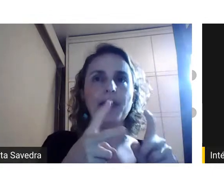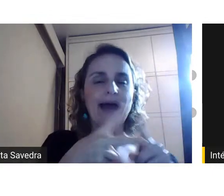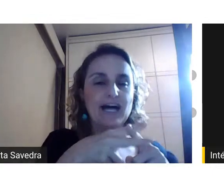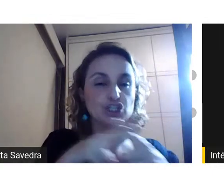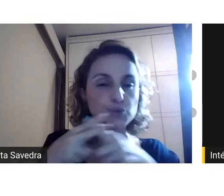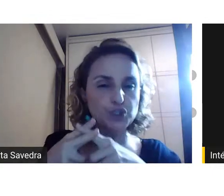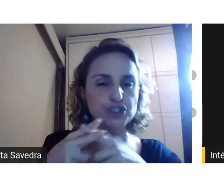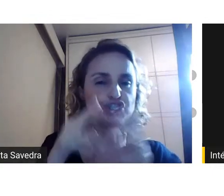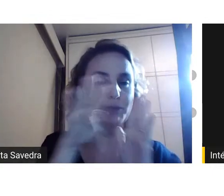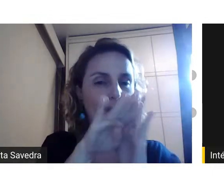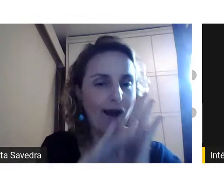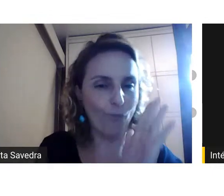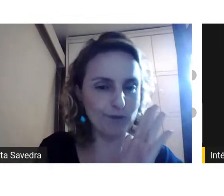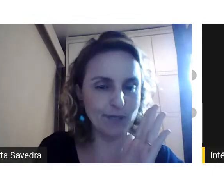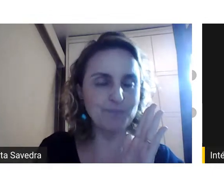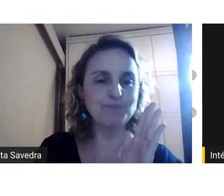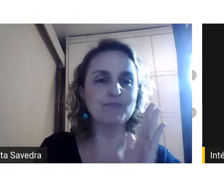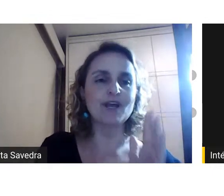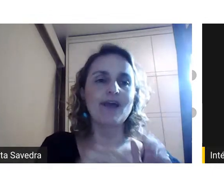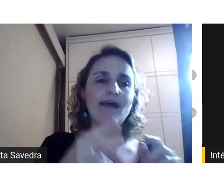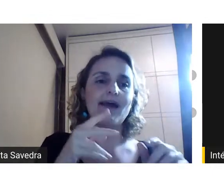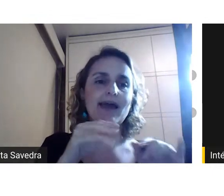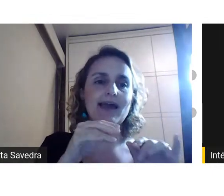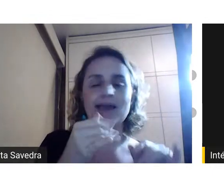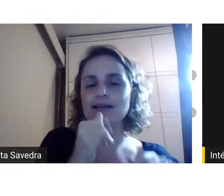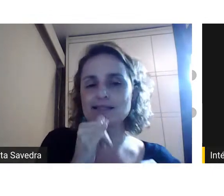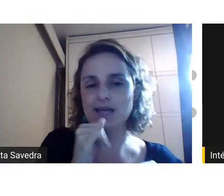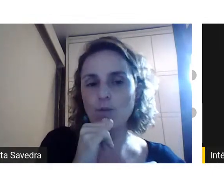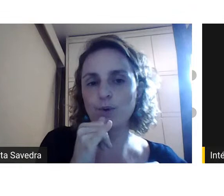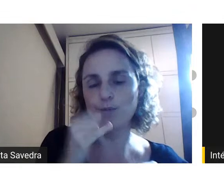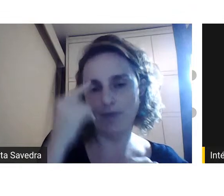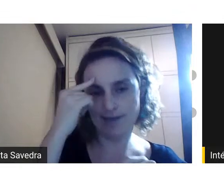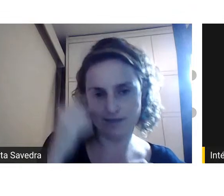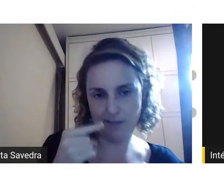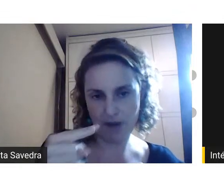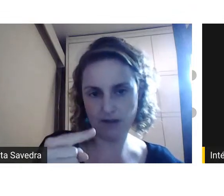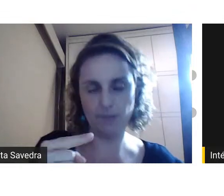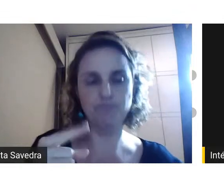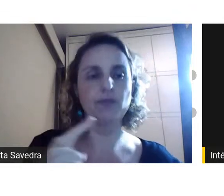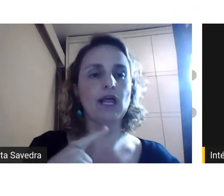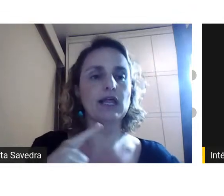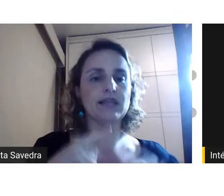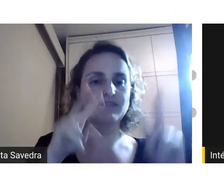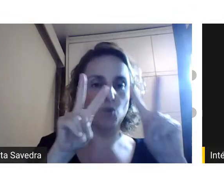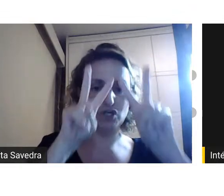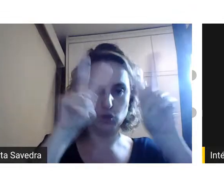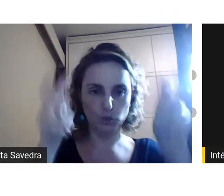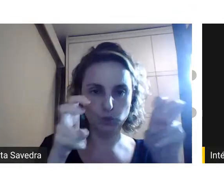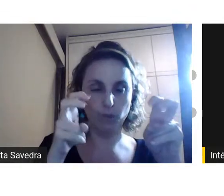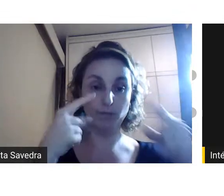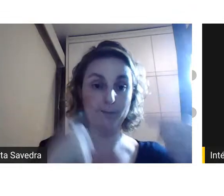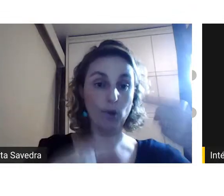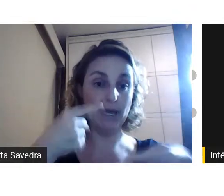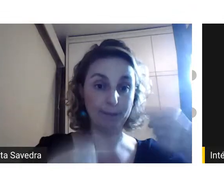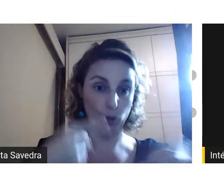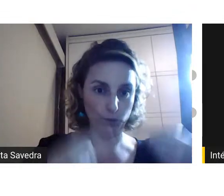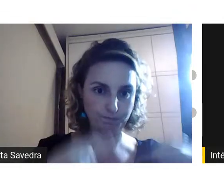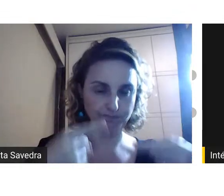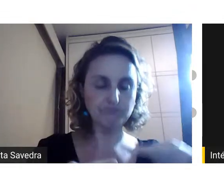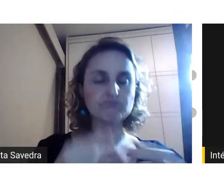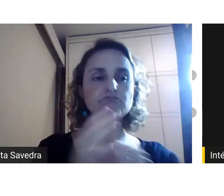envolve os programas são respeitados as características da comunidade surda da sua língua da sua